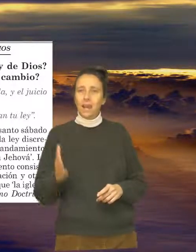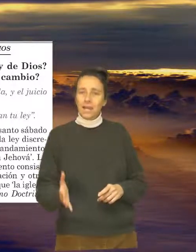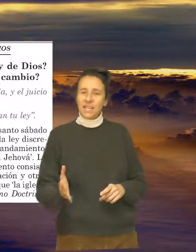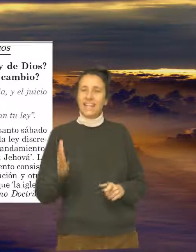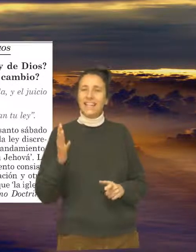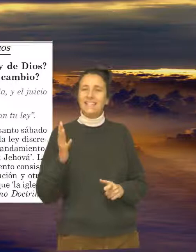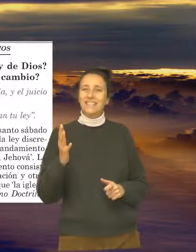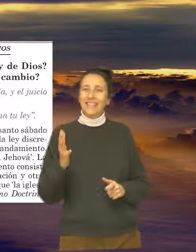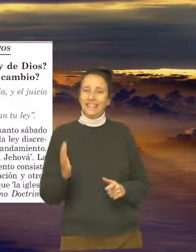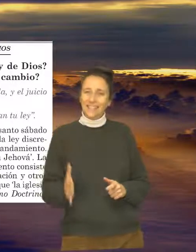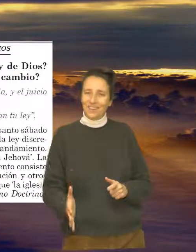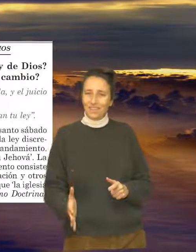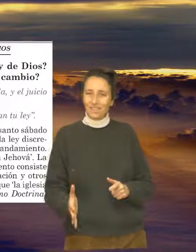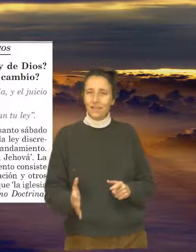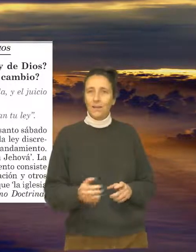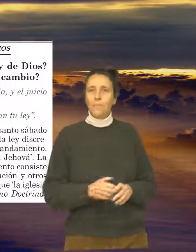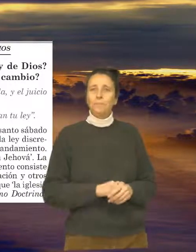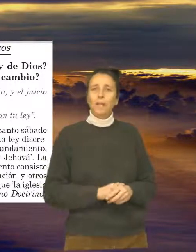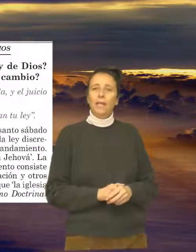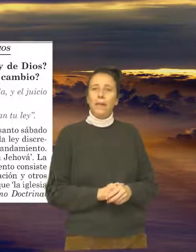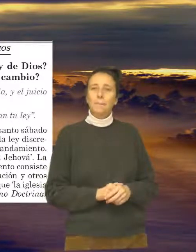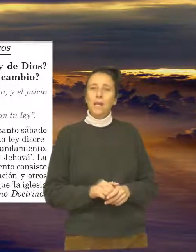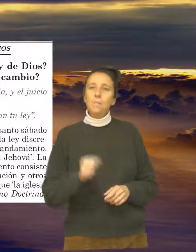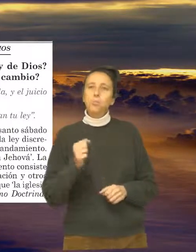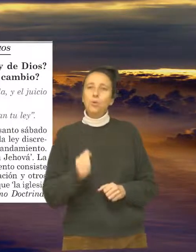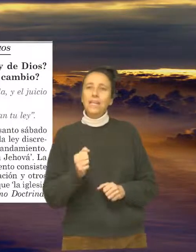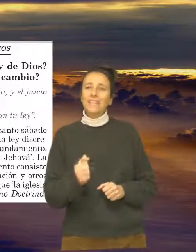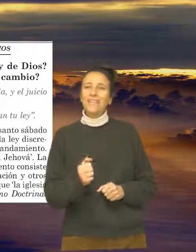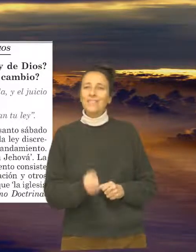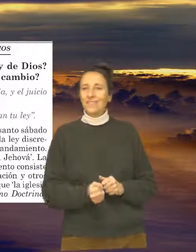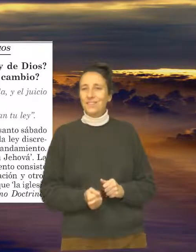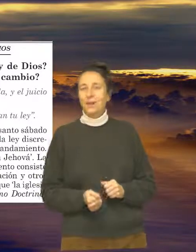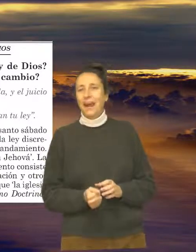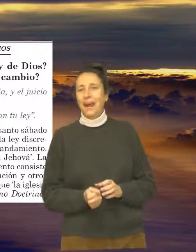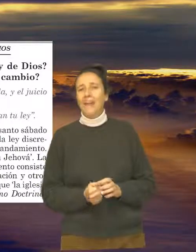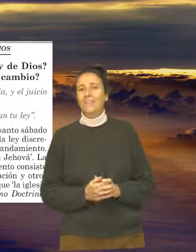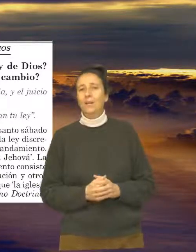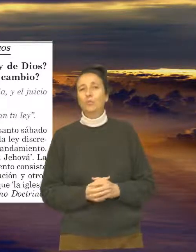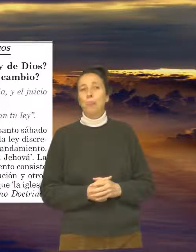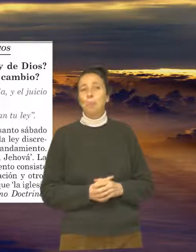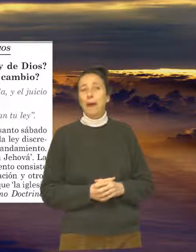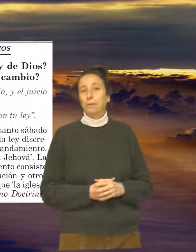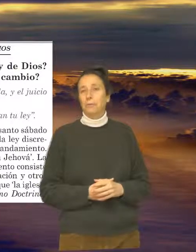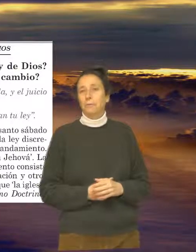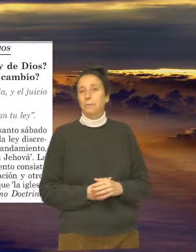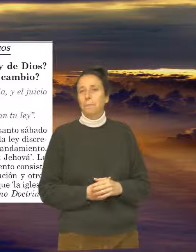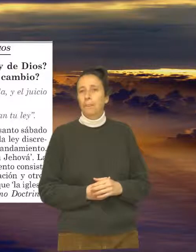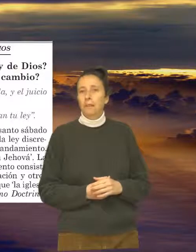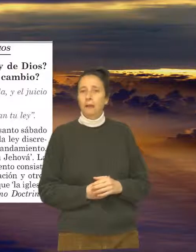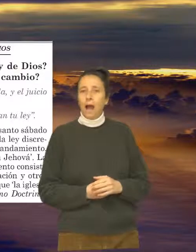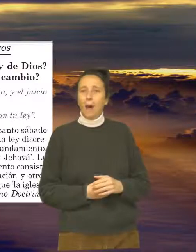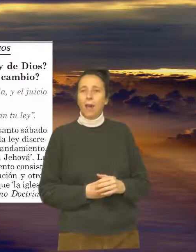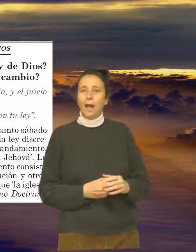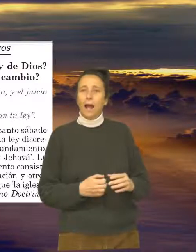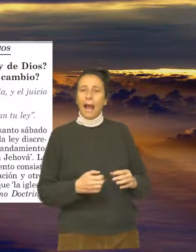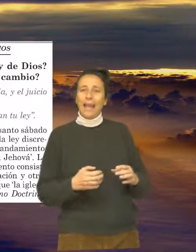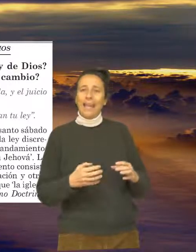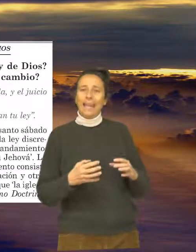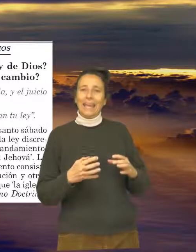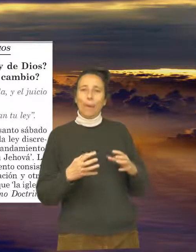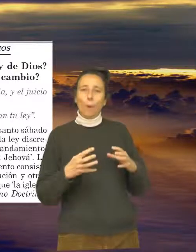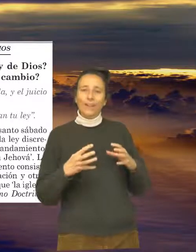imponer leyes restrictivas y también punitivas para este grupo humano.